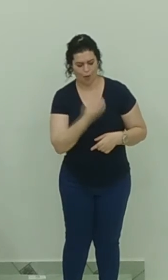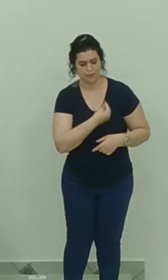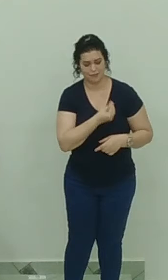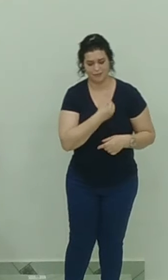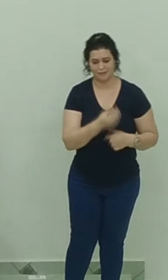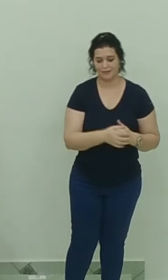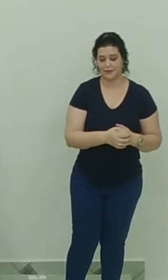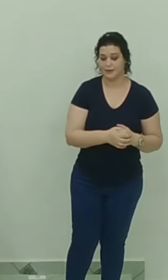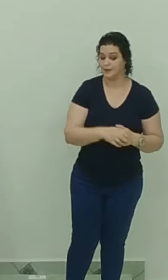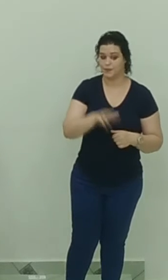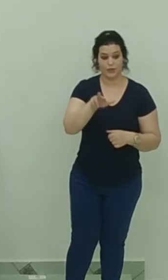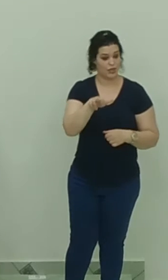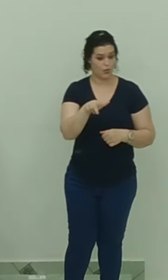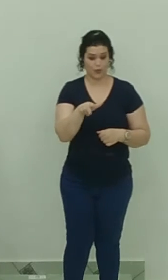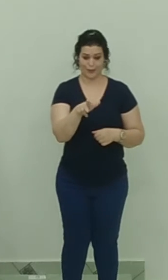que iria